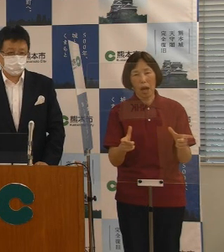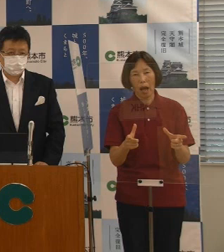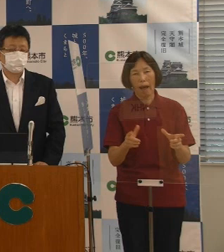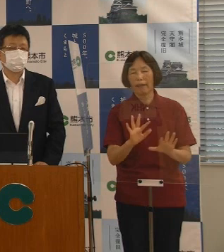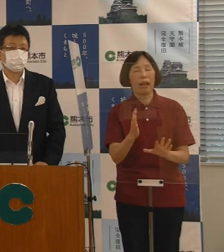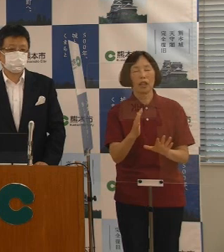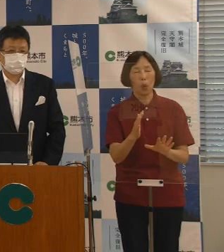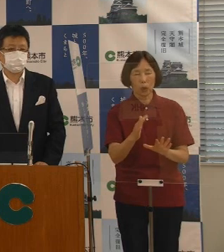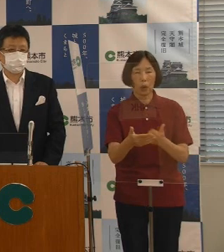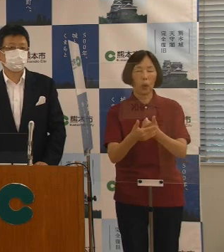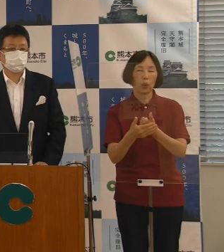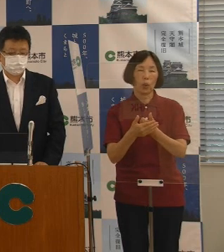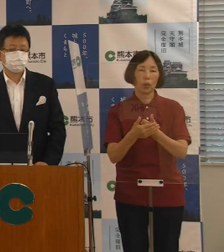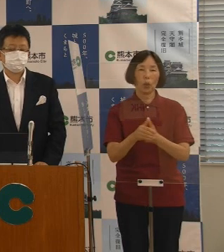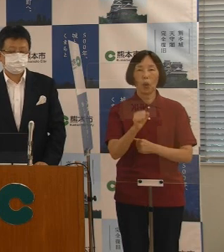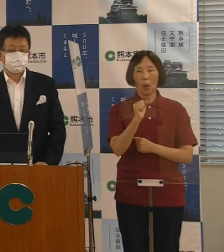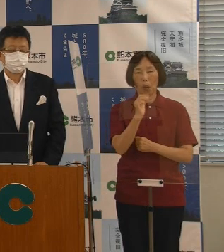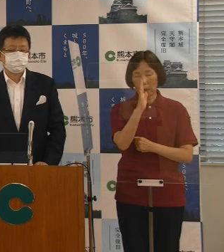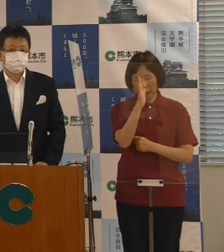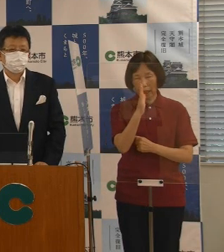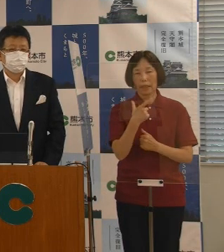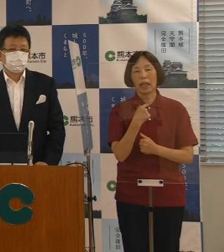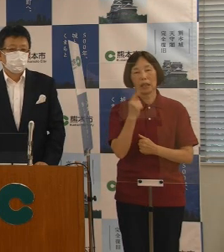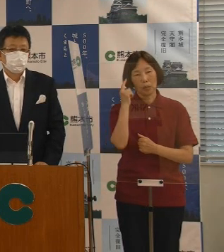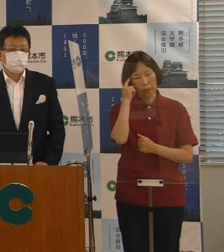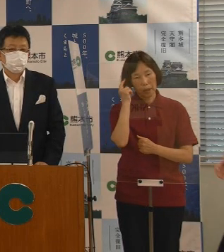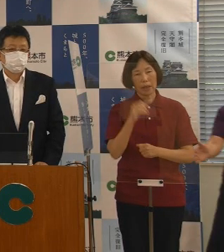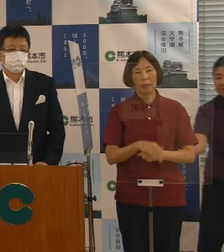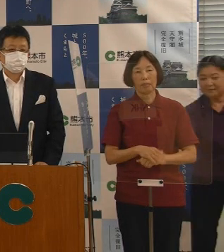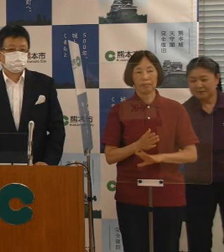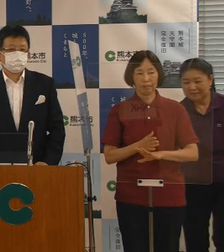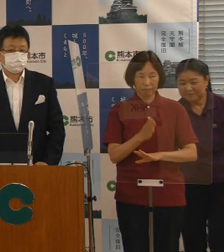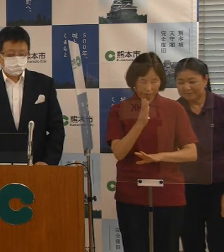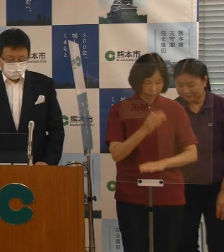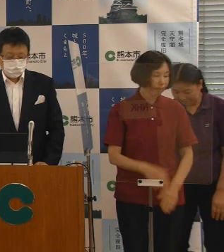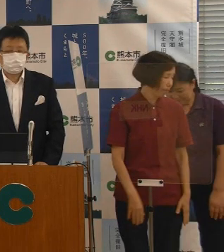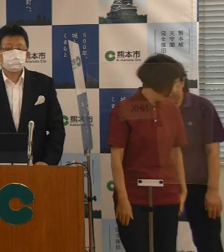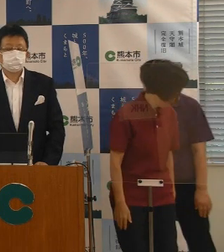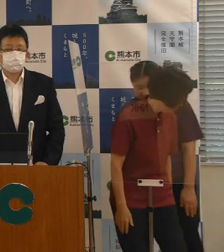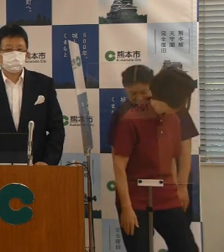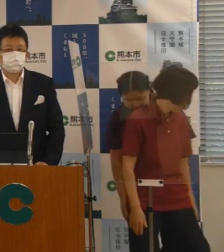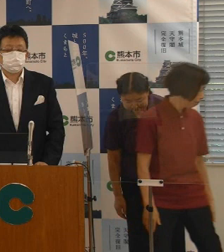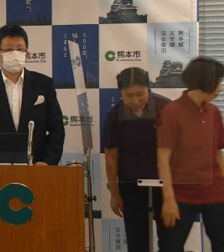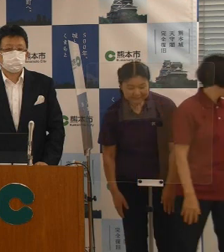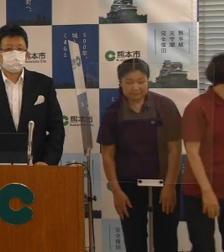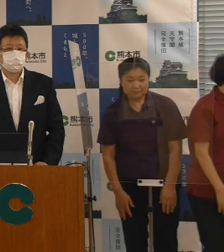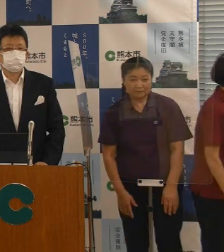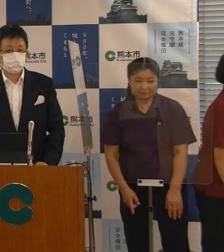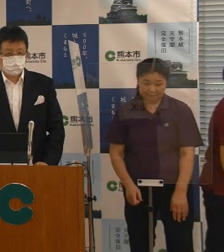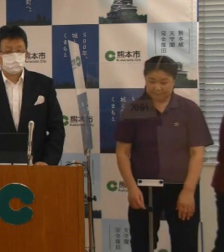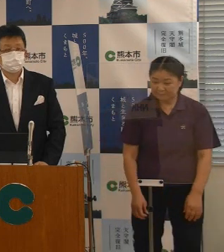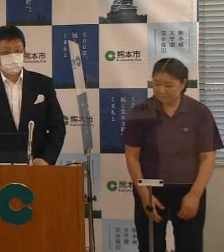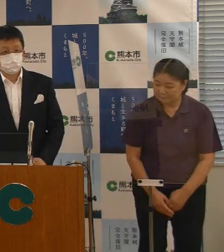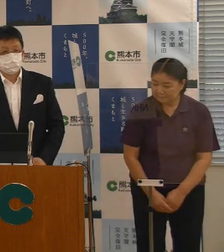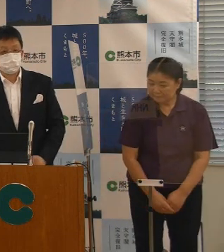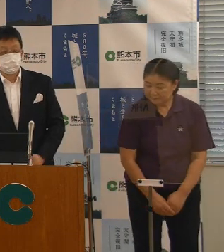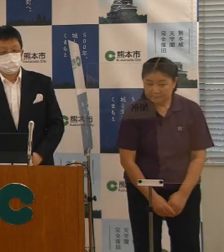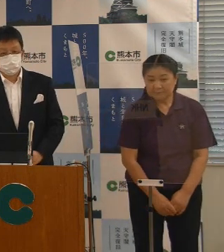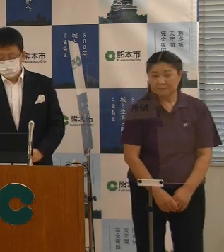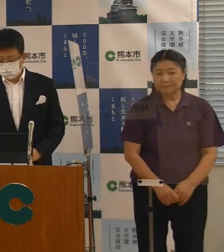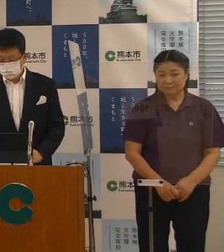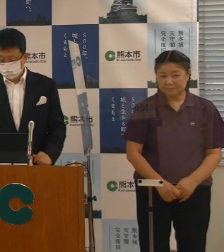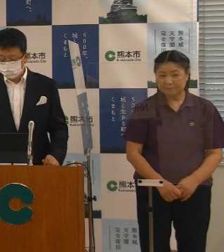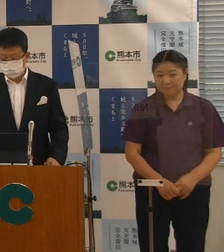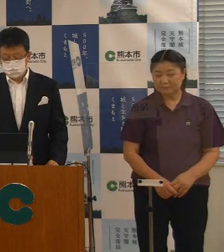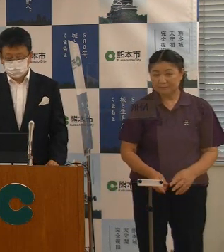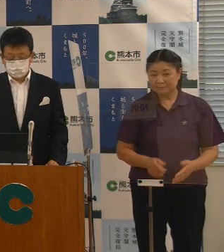ですね、ご協力をお願いしたいというふうに思います。 あと1点なんですが、緊急事態宣言についても視